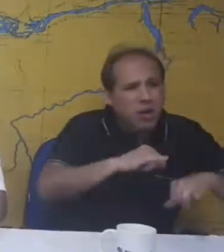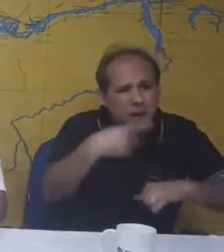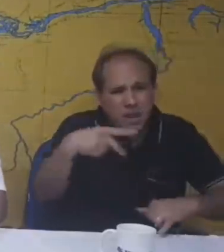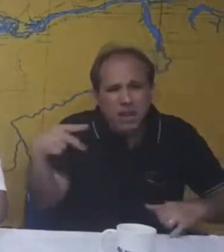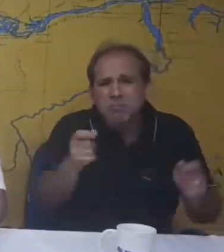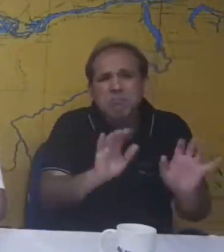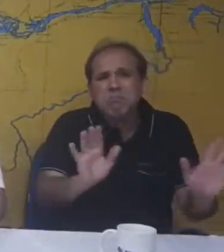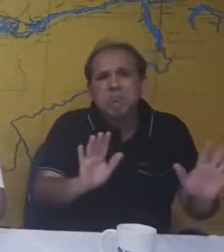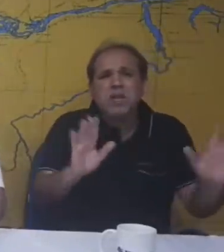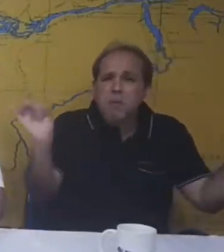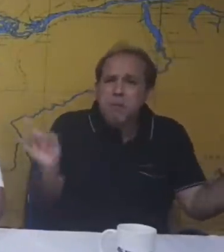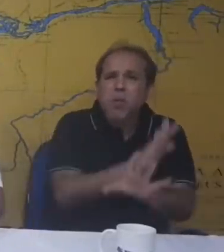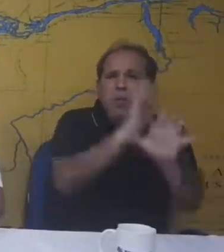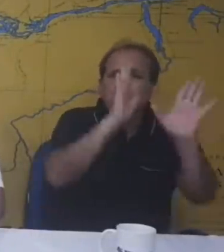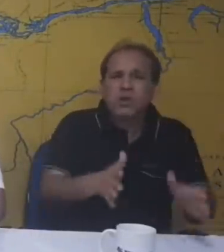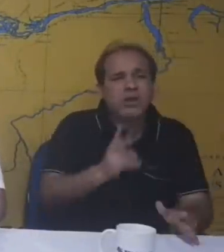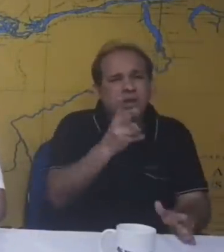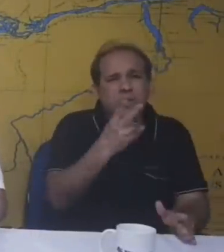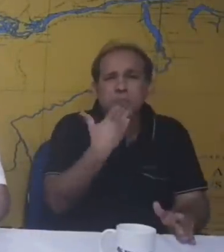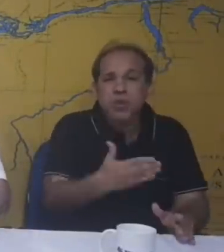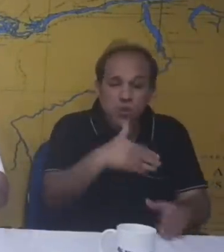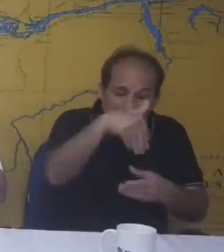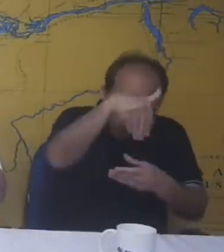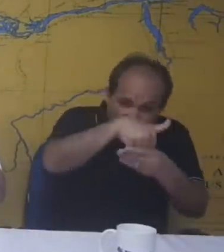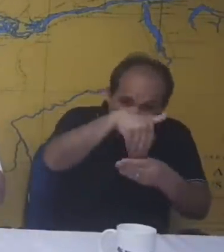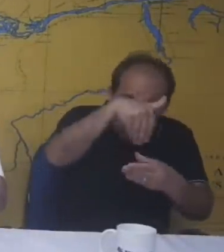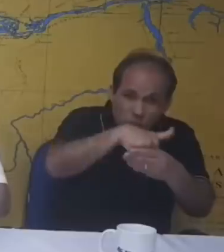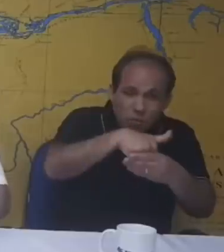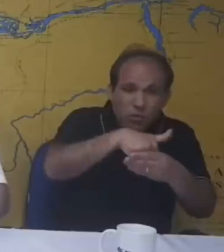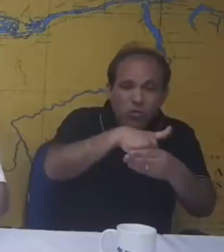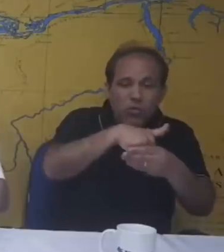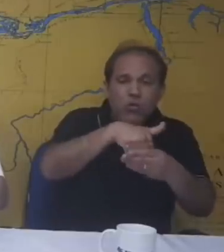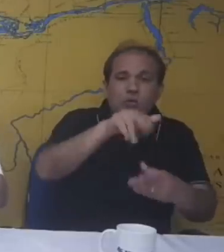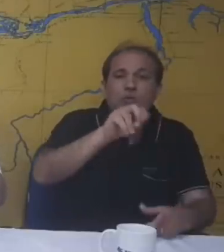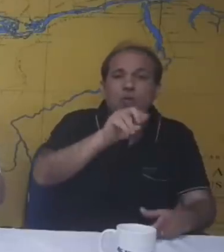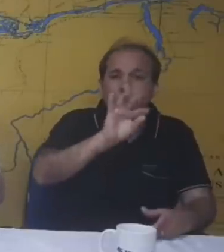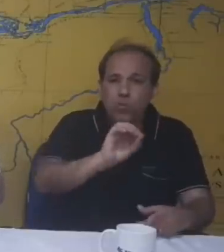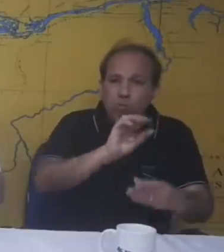certo? E a gente sempre apela para o pessoal, né? O voto é